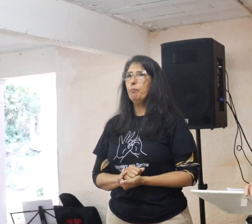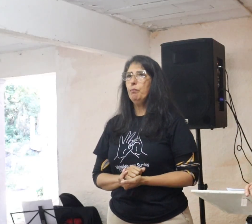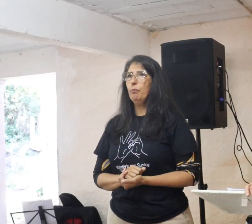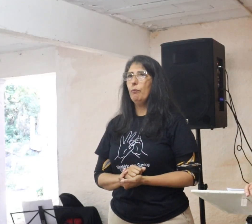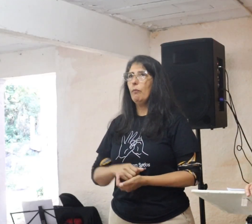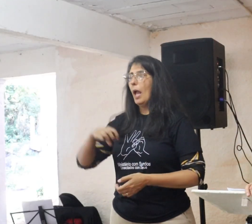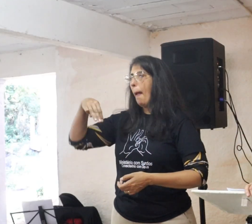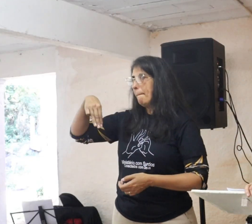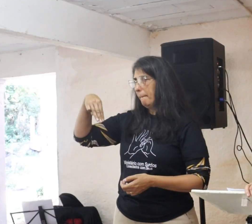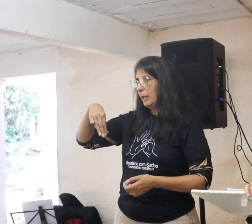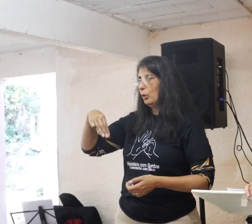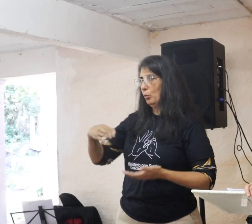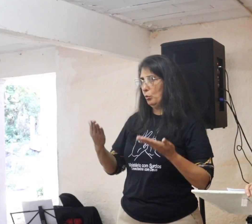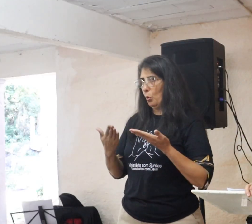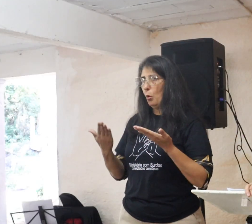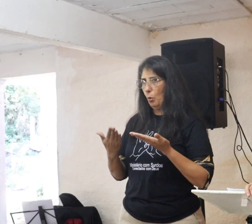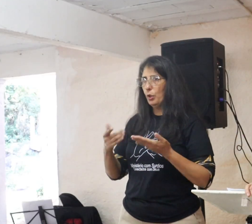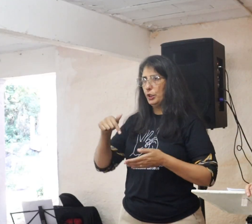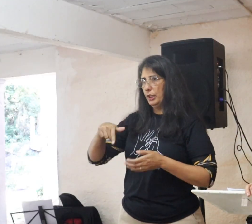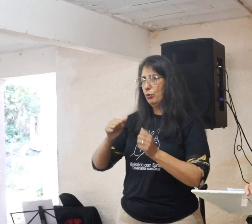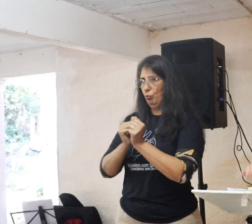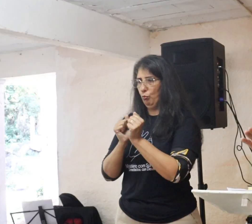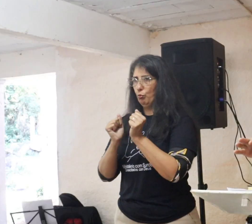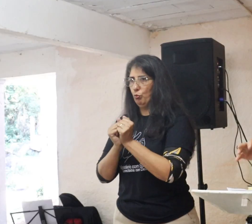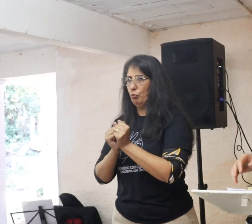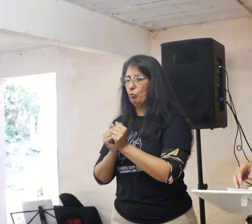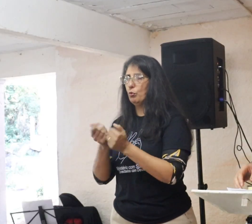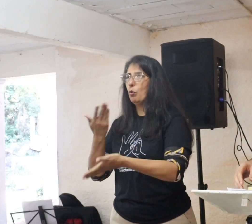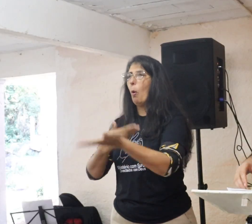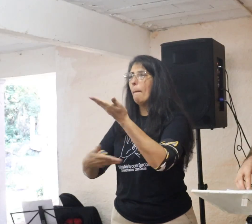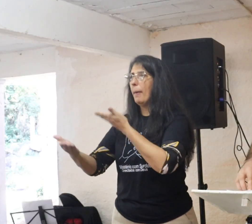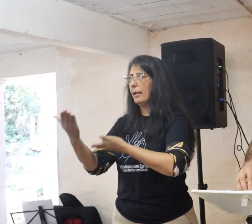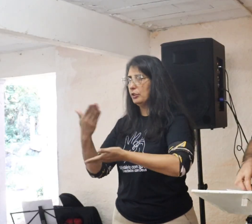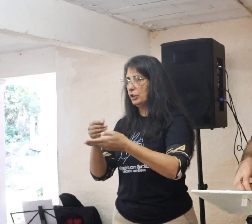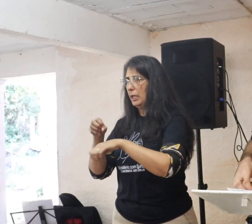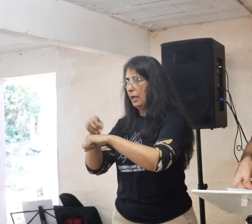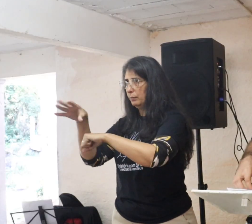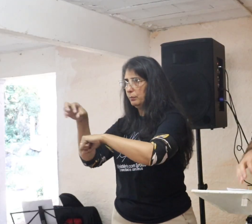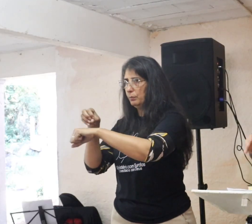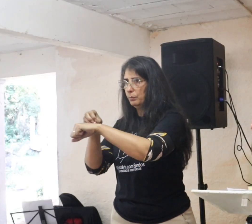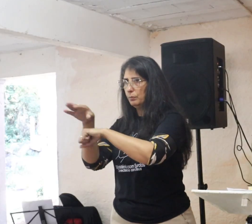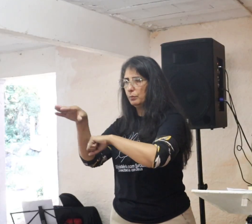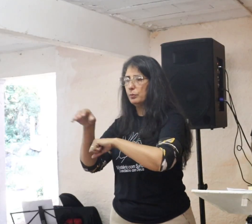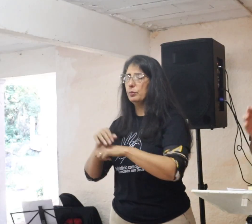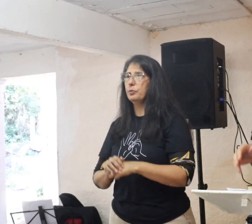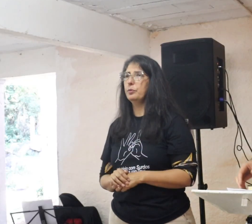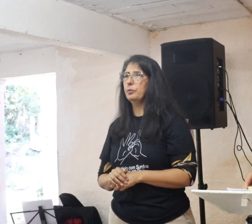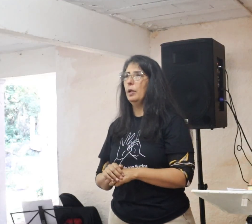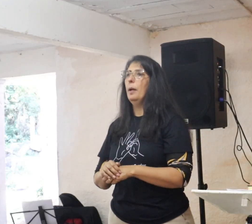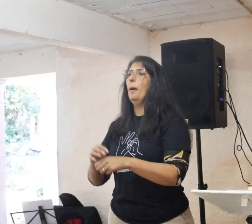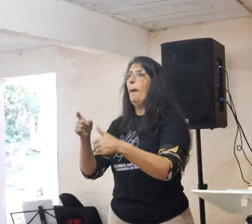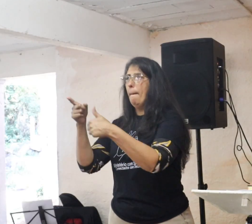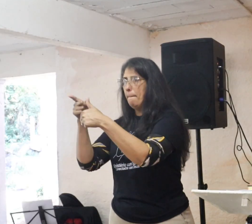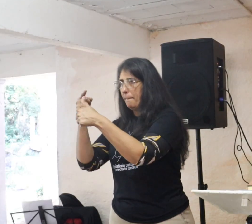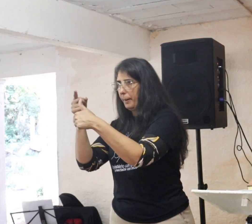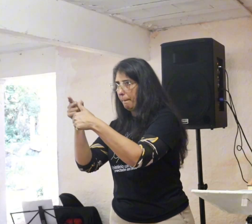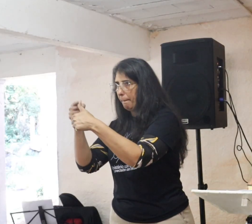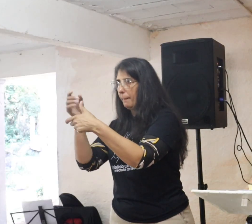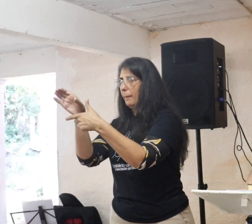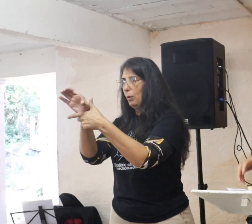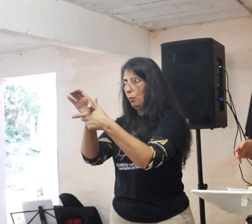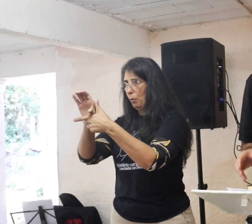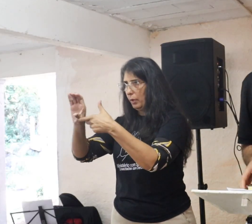nesses minutos aqui que passaremos juntos ainda, compartilhar com os irmãos um pouco do que está lá em 1 Coríntios, no capítulo